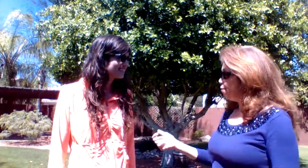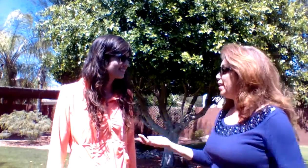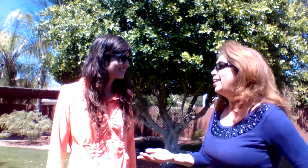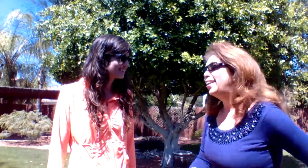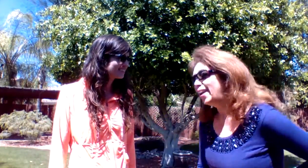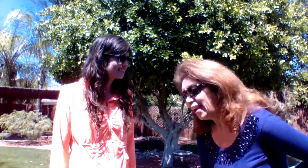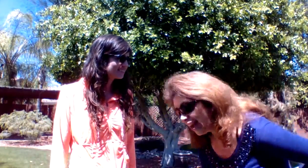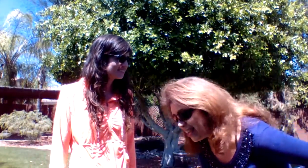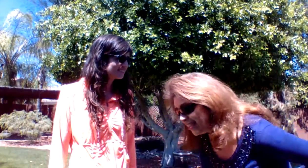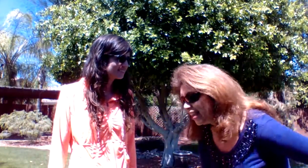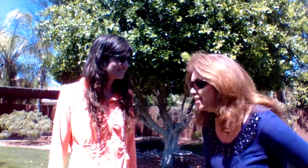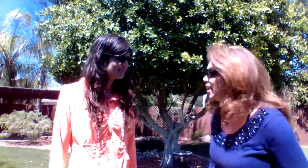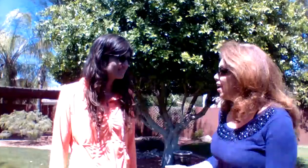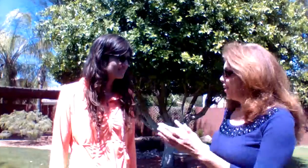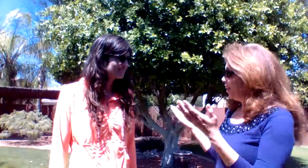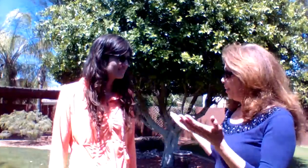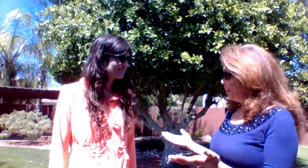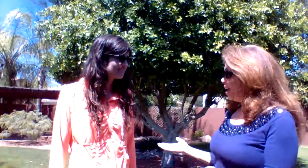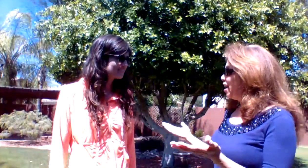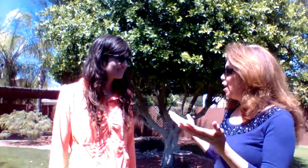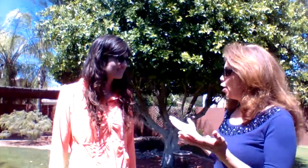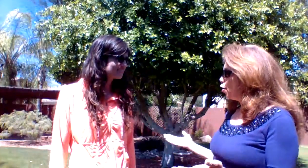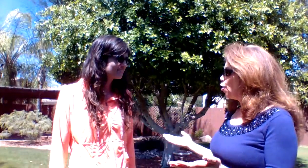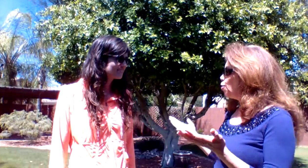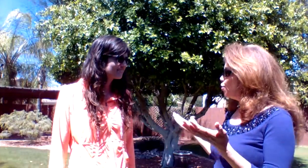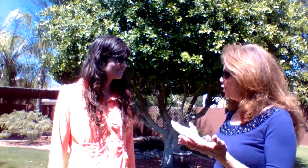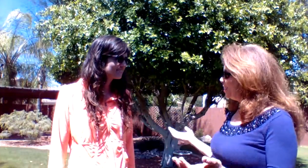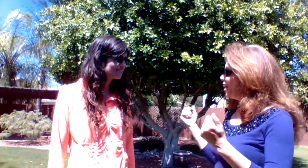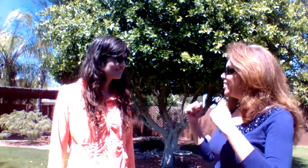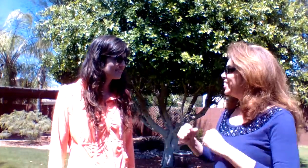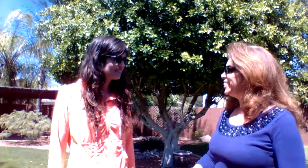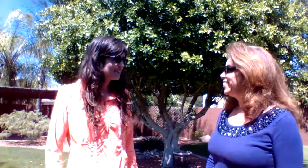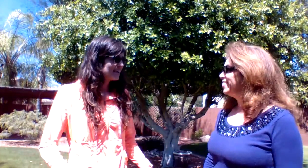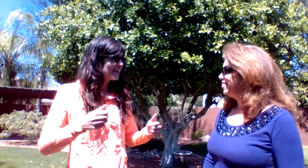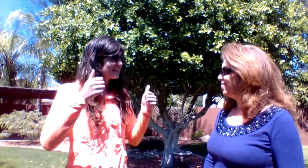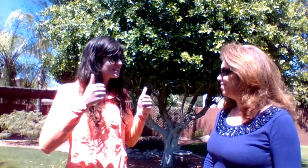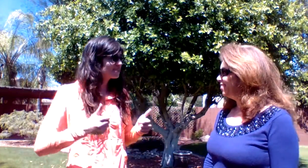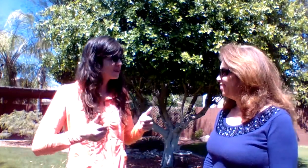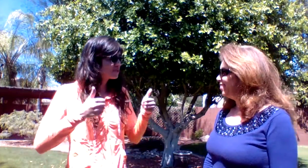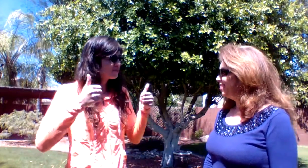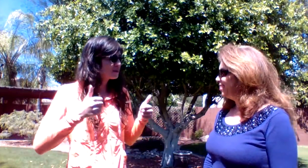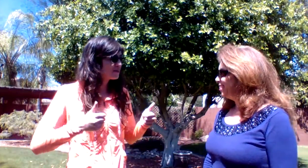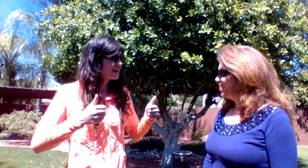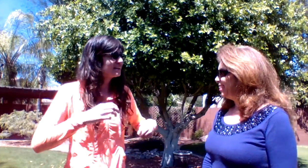bien, gracias. ¿Qué tal? ¿Cómo estás? Estoy muy bien,